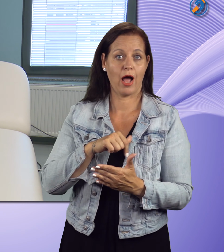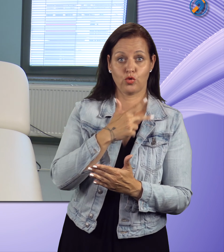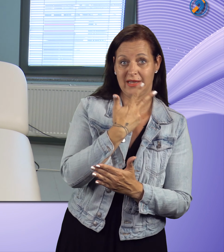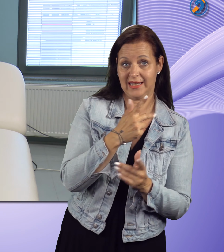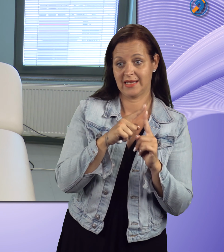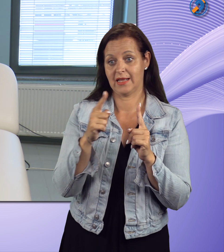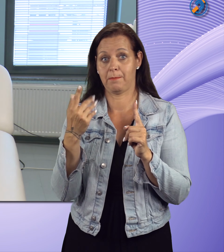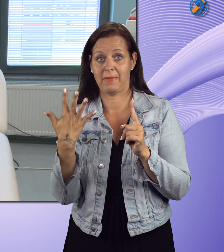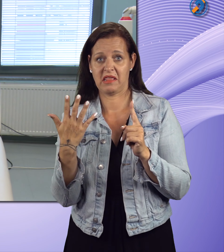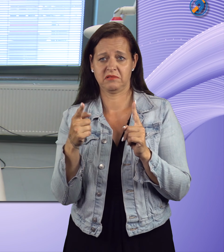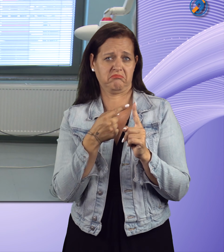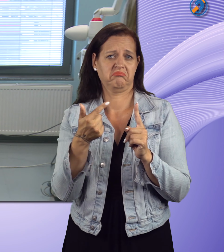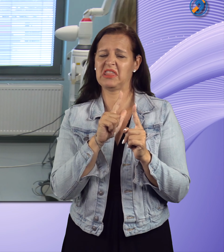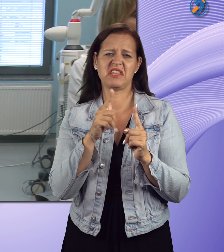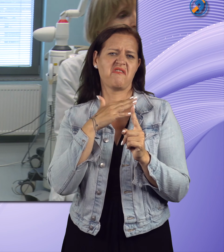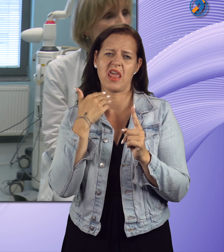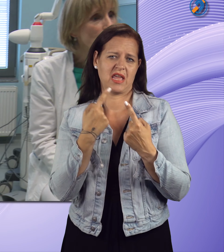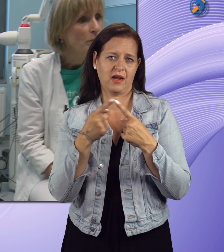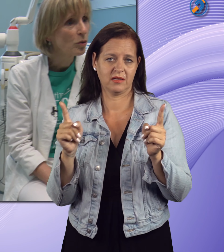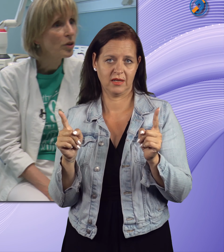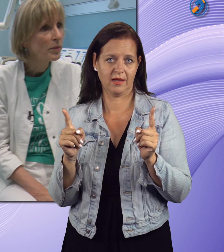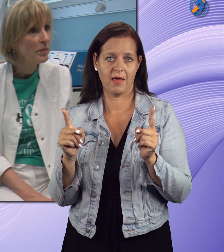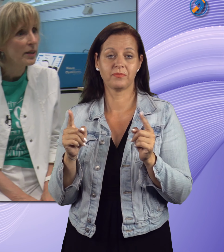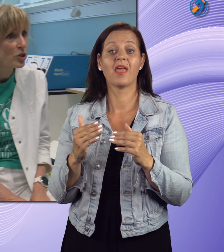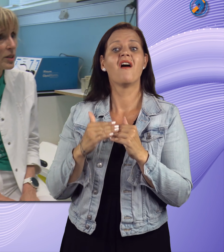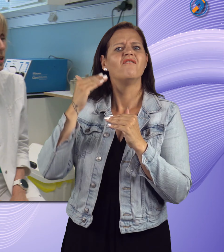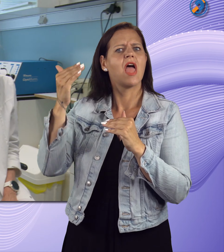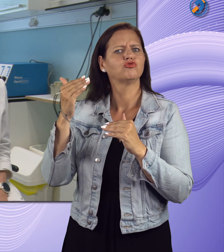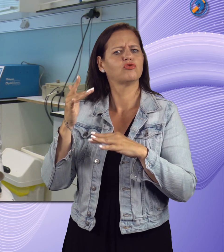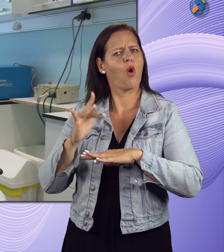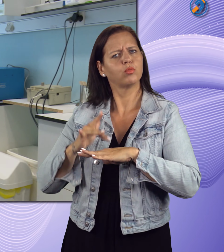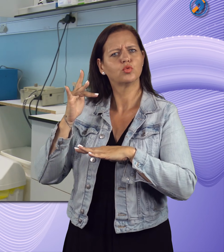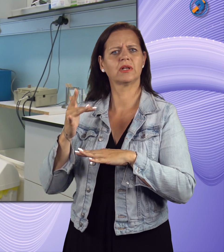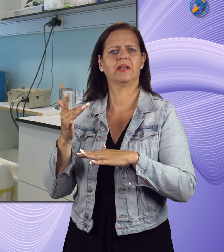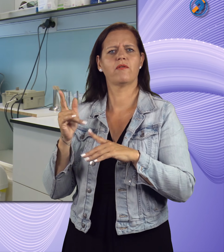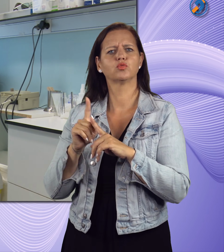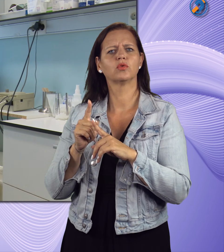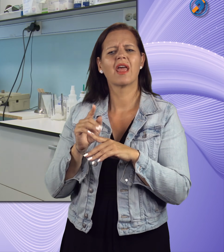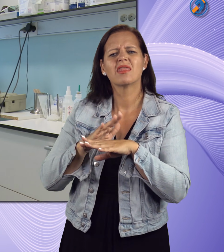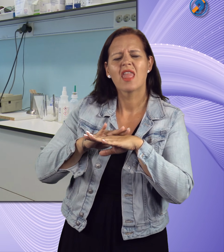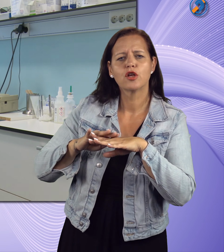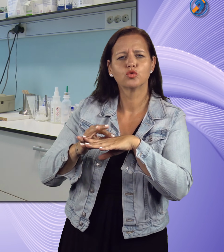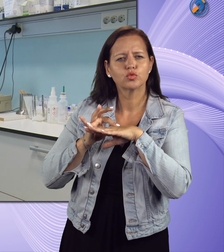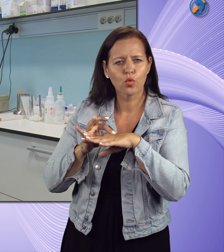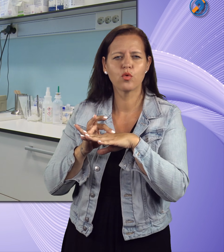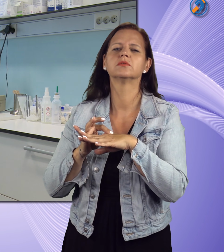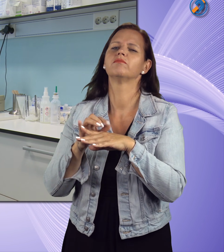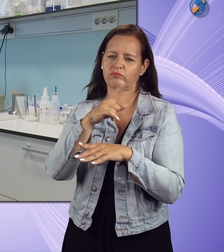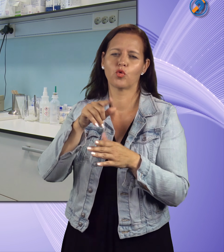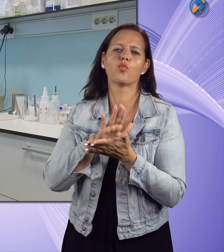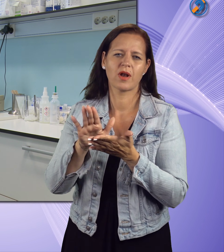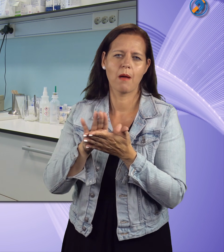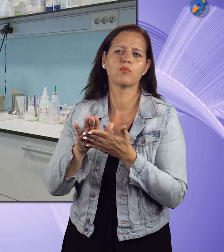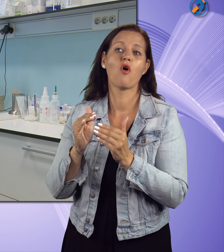Med faktorjem 30 in 50 ni velike razlike. Ob večji občutljivosti in nežnosti kože